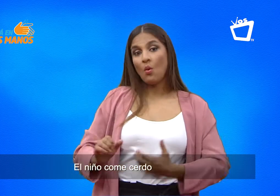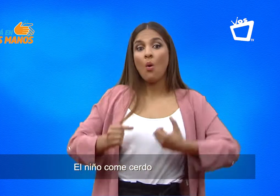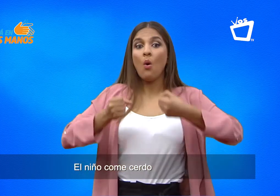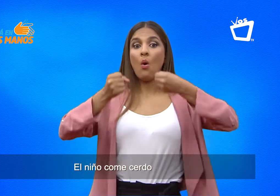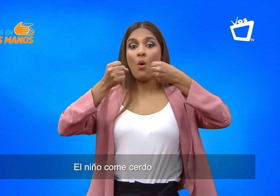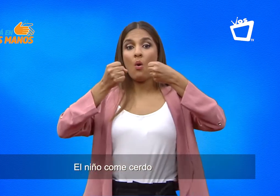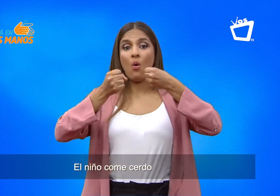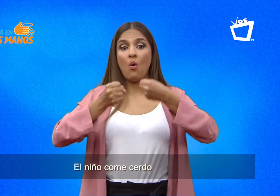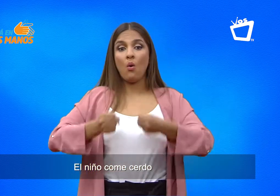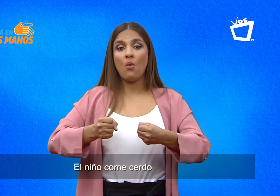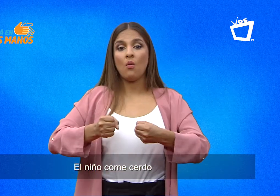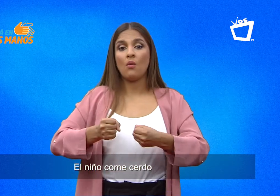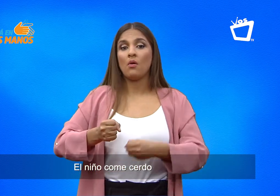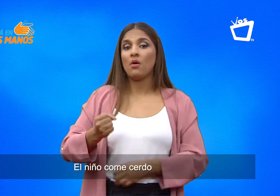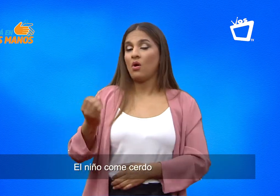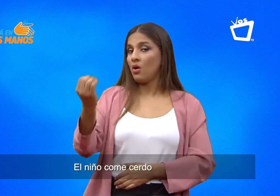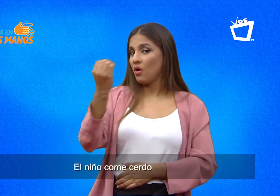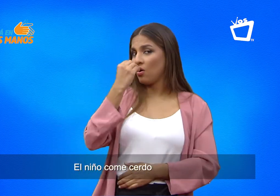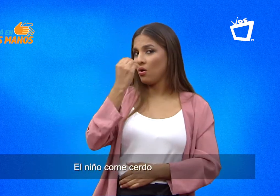El niño come cerdo.